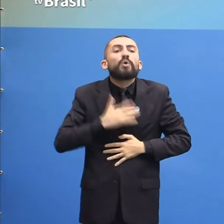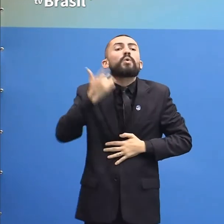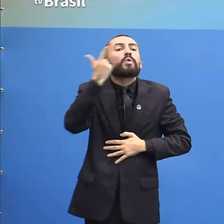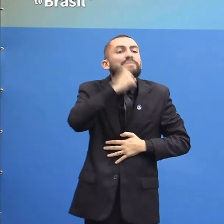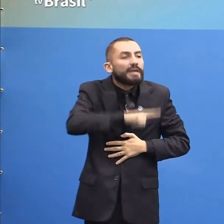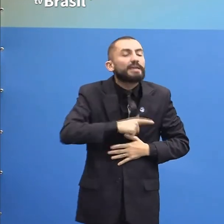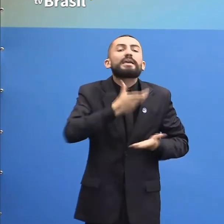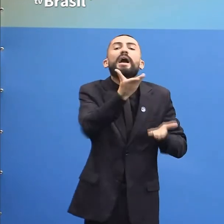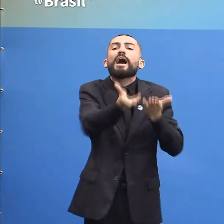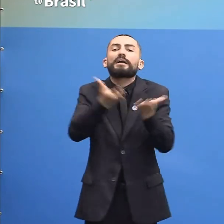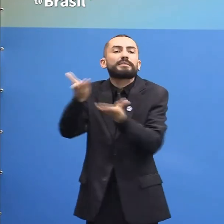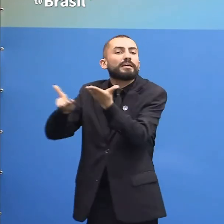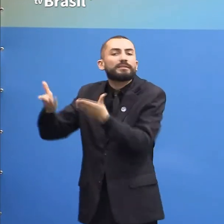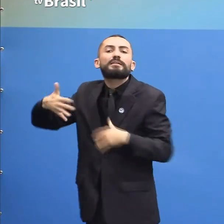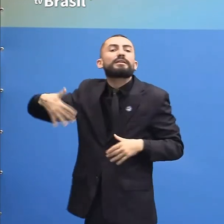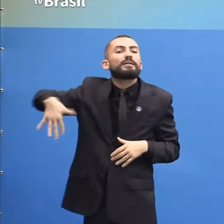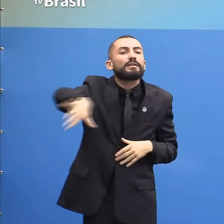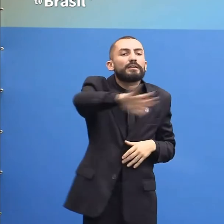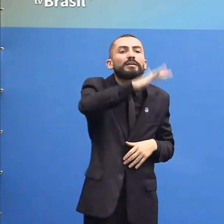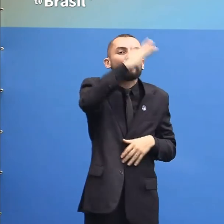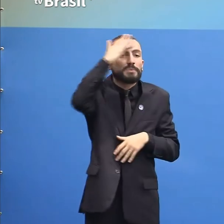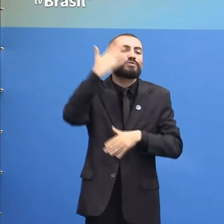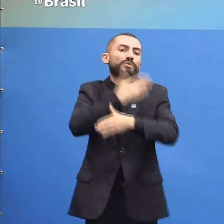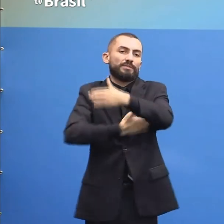grande parte às pessoas com deficiência